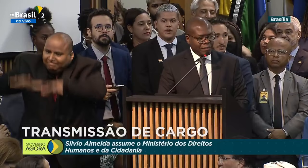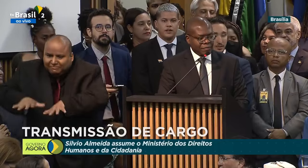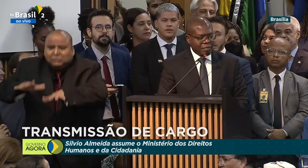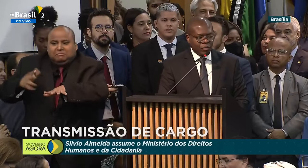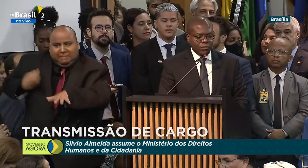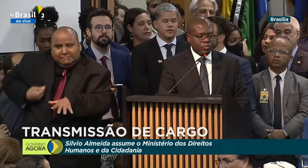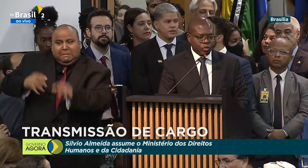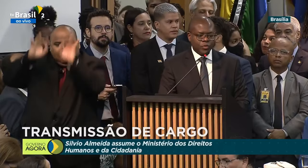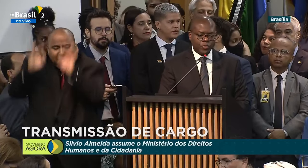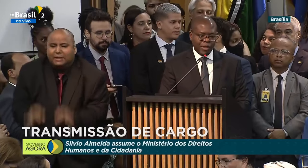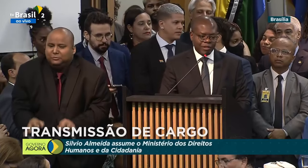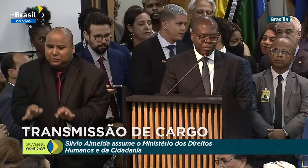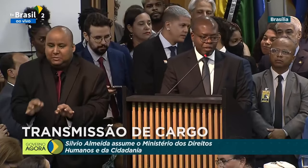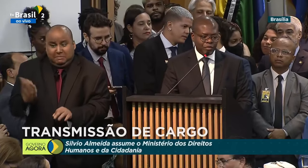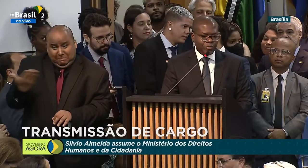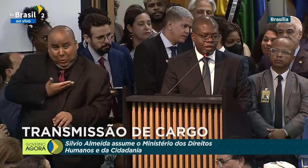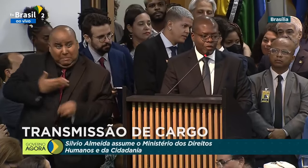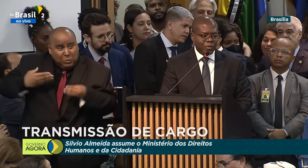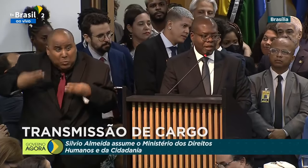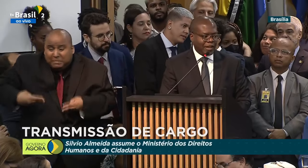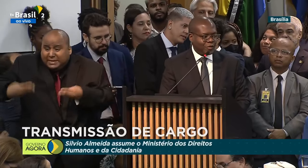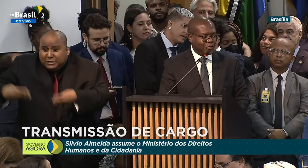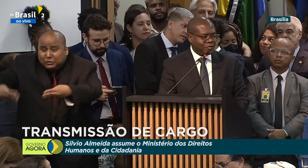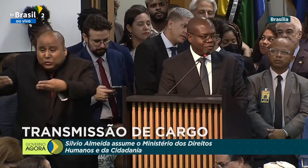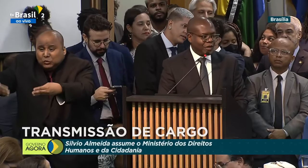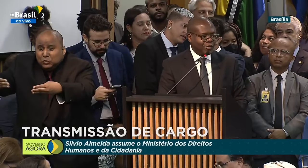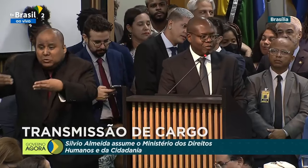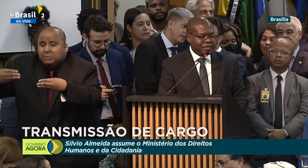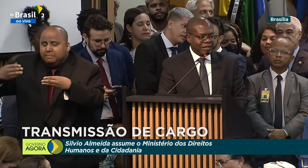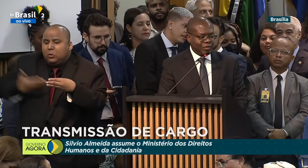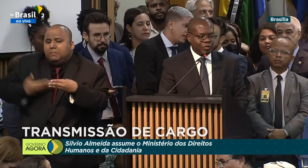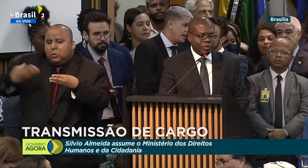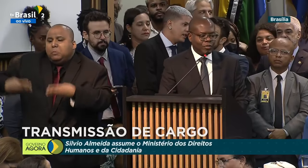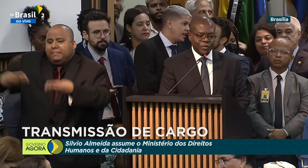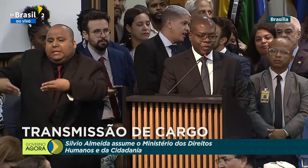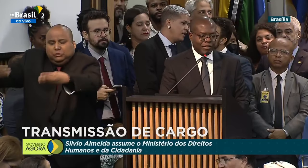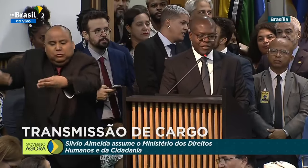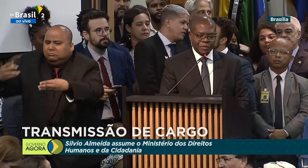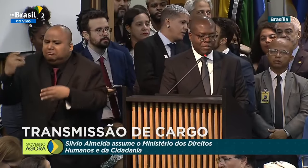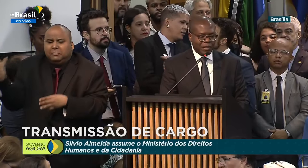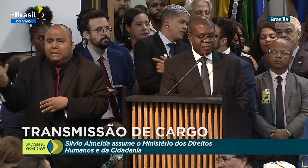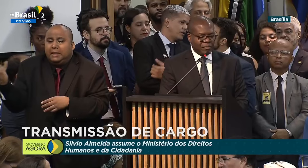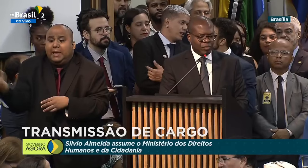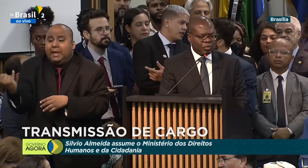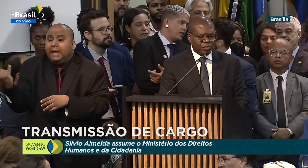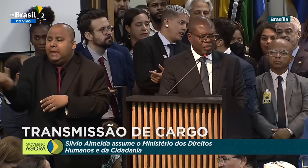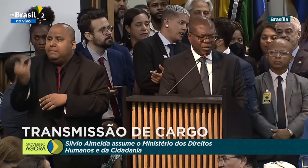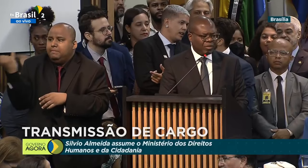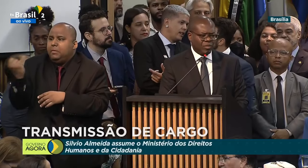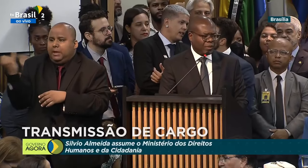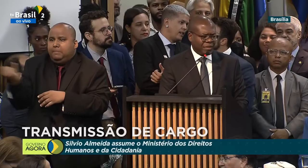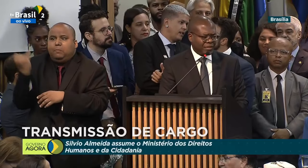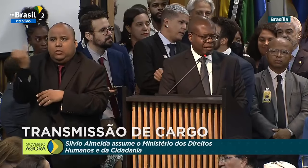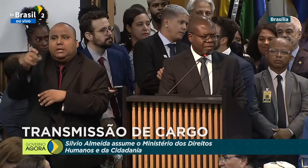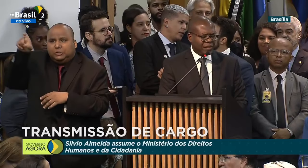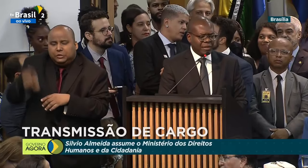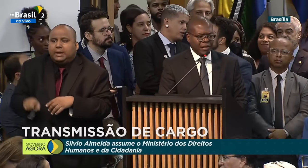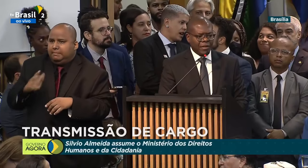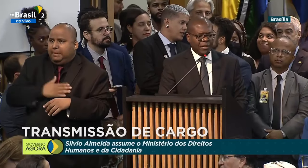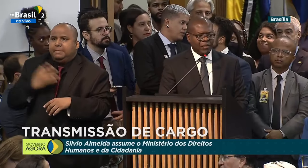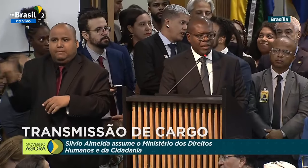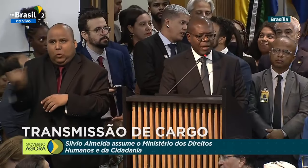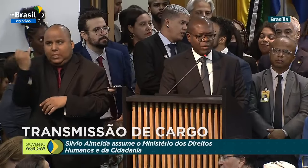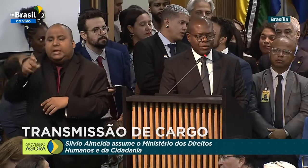então todos os meus colegas ministros não quero nominá-los um a um todos são muito importantes para mim todos me honram com a presença